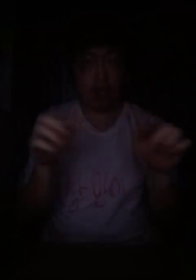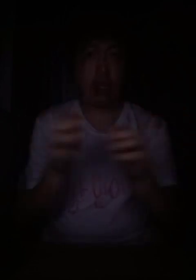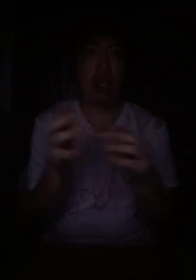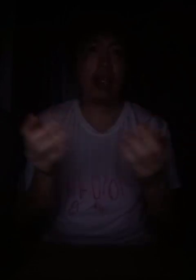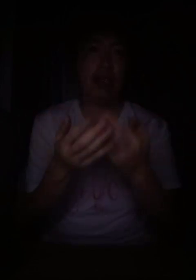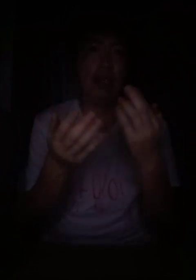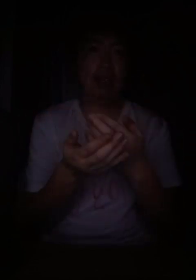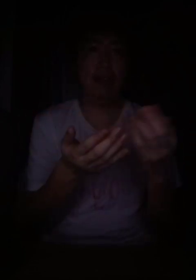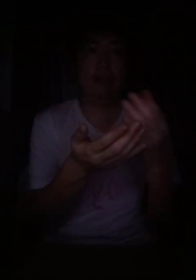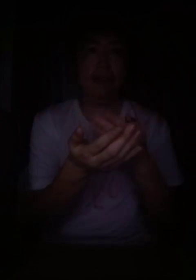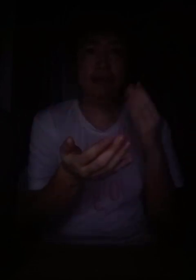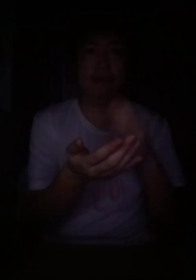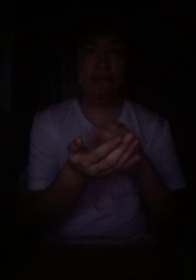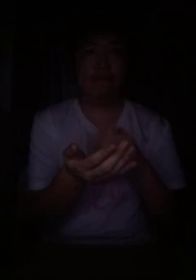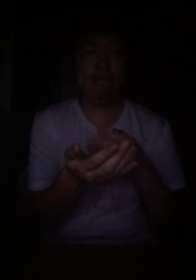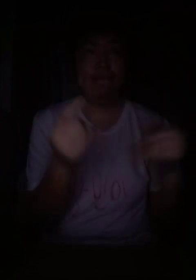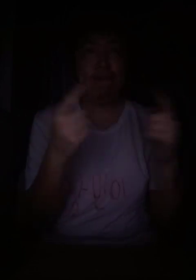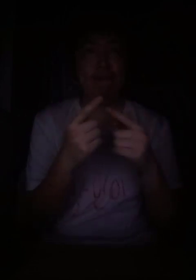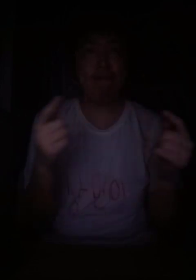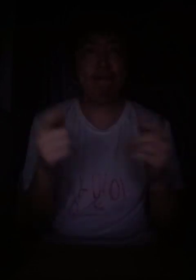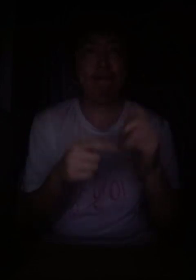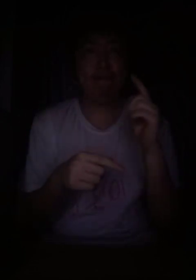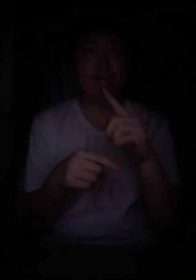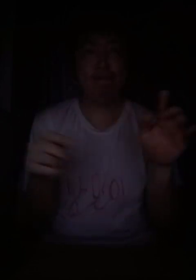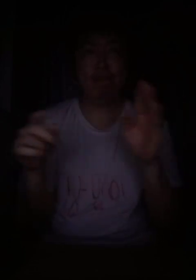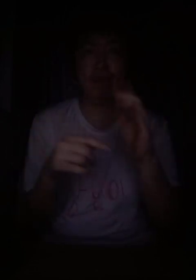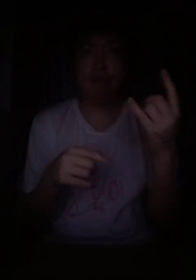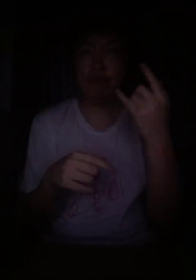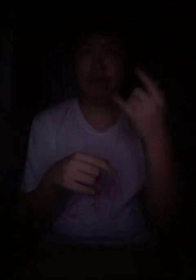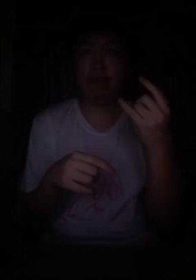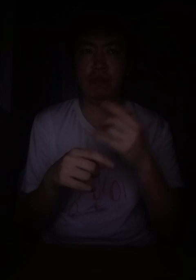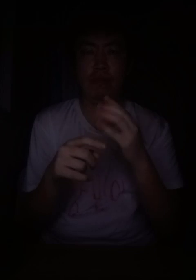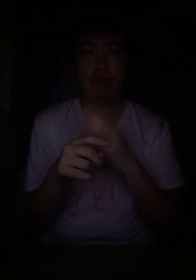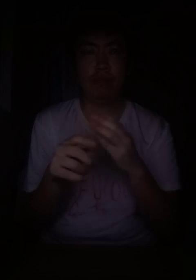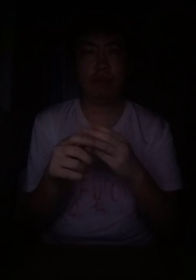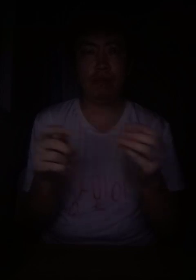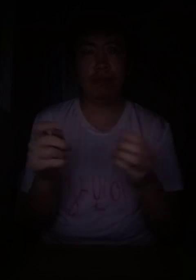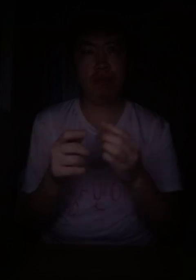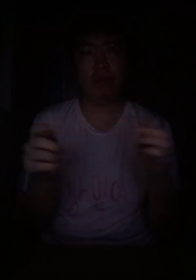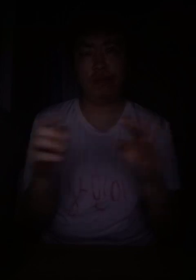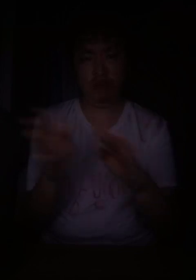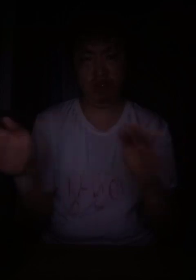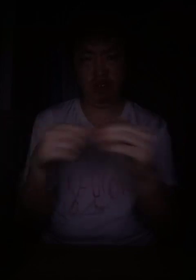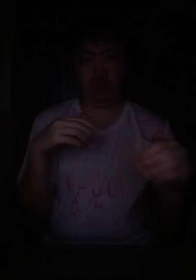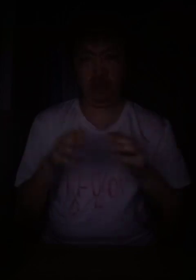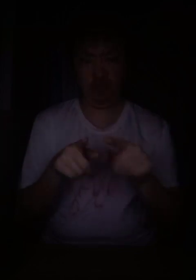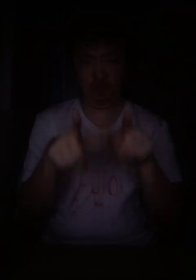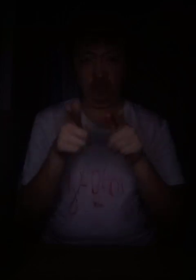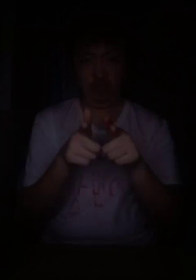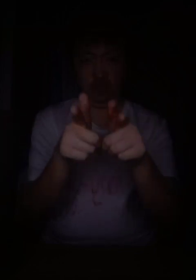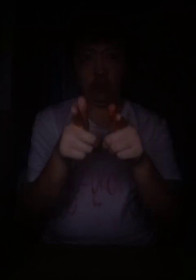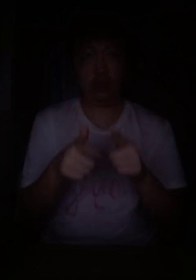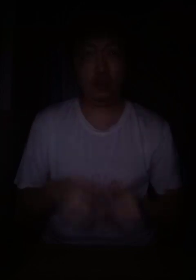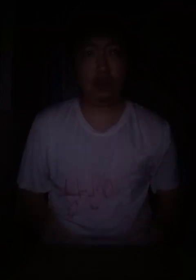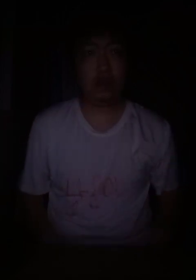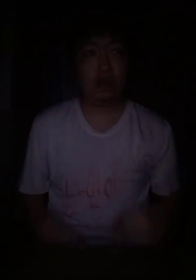남성을 발견한 승객들이 기관사에게 비상전화로 사고를 알렸지만 열차는 출발했습니다. 승객들이